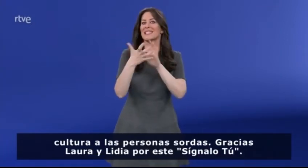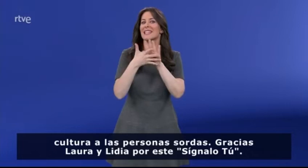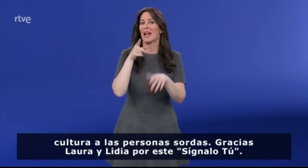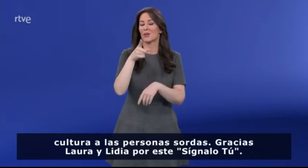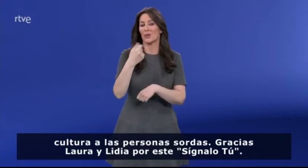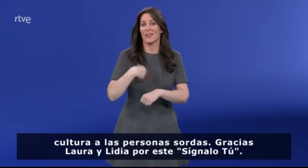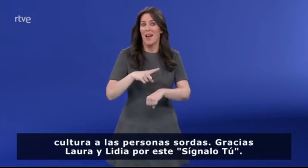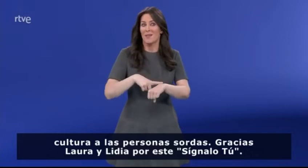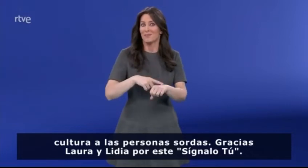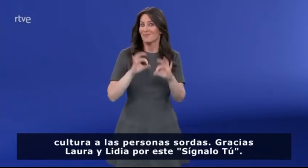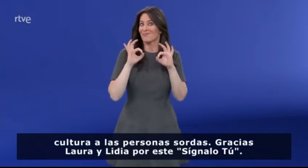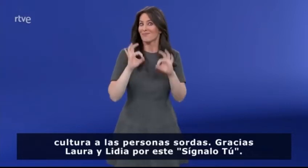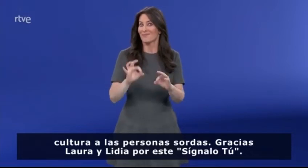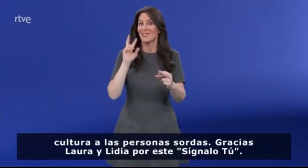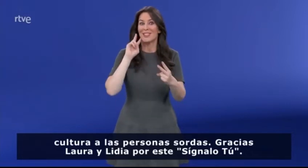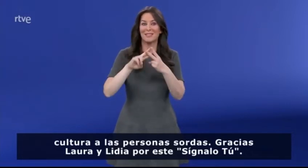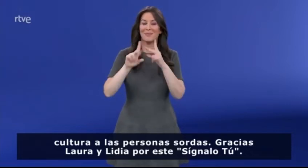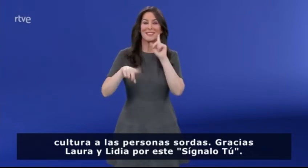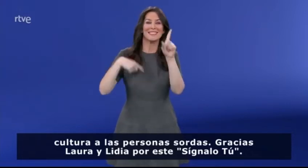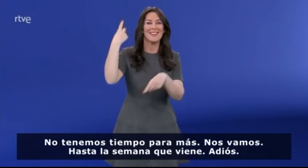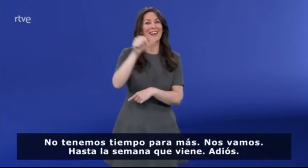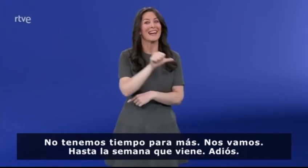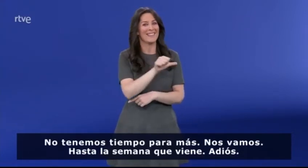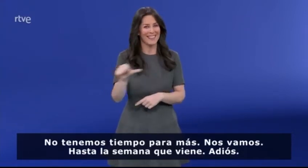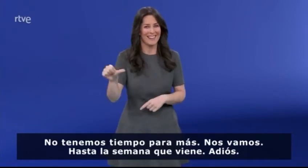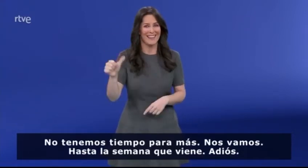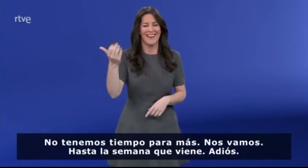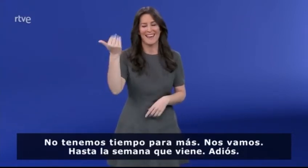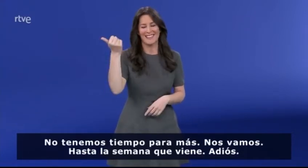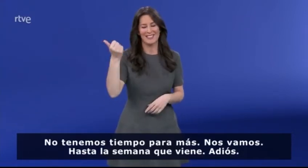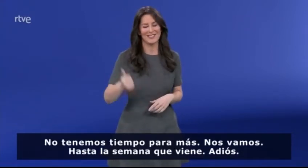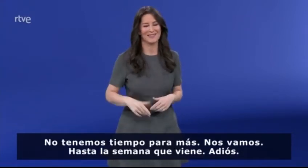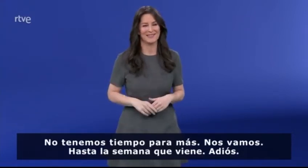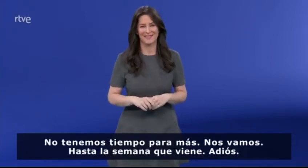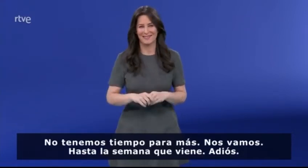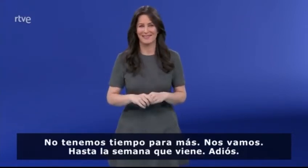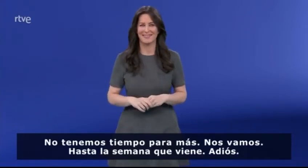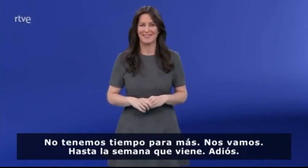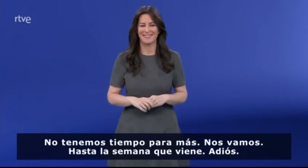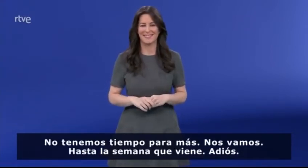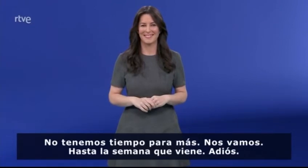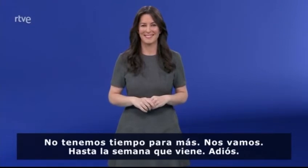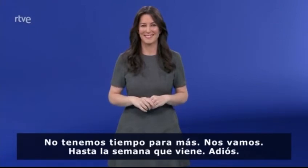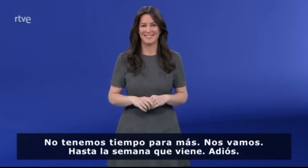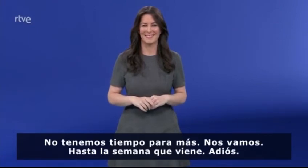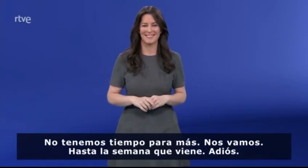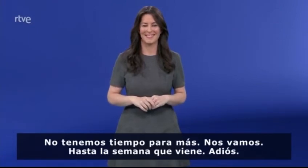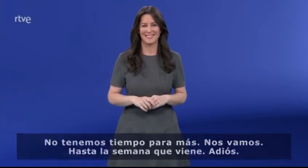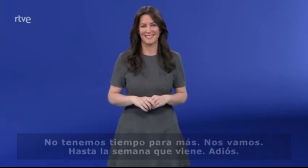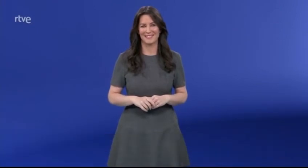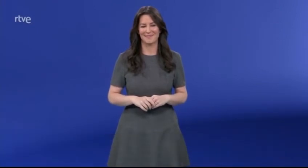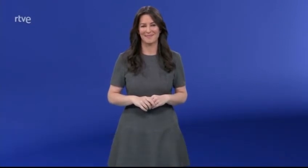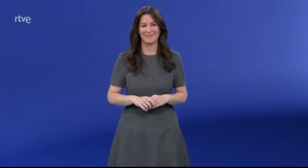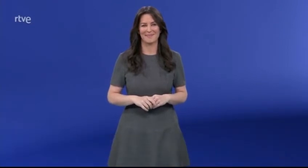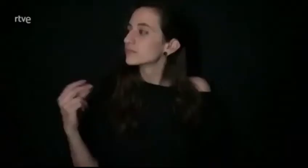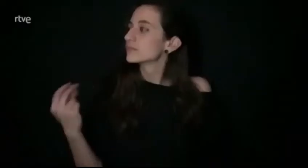por este Signalo tú. No tenemos tiempo para más. Nos vamos. Hasta la semana que viene. Adiós.